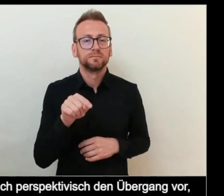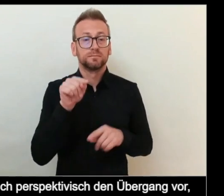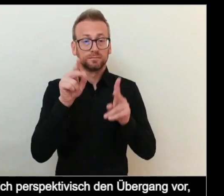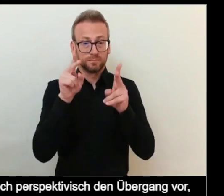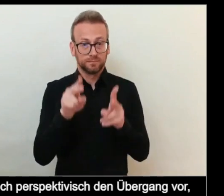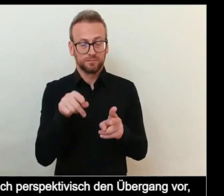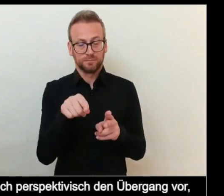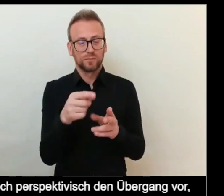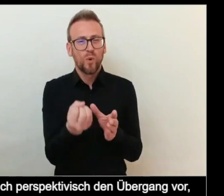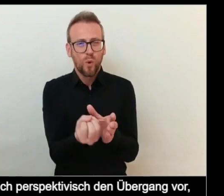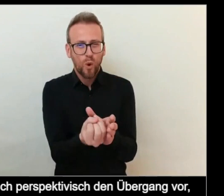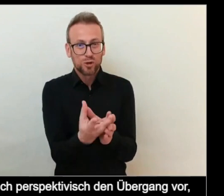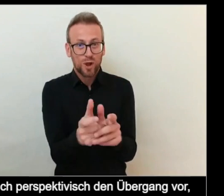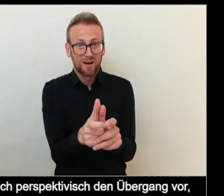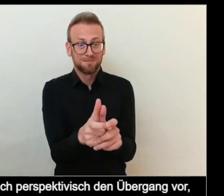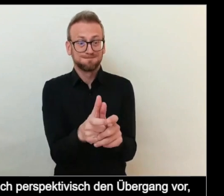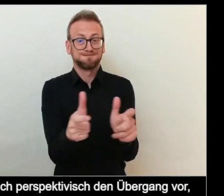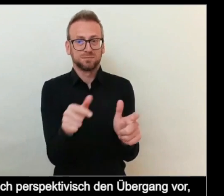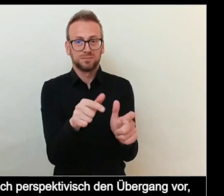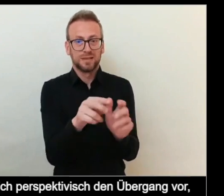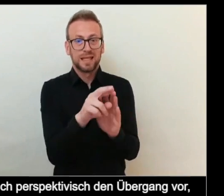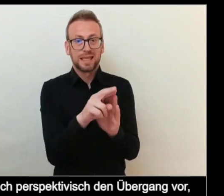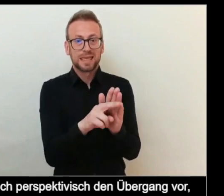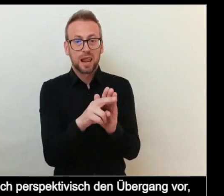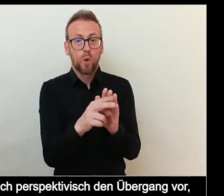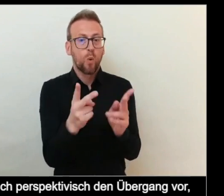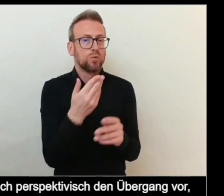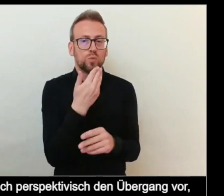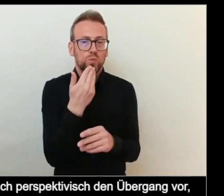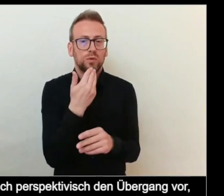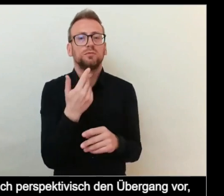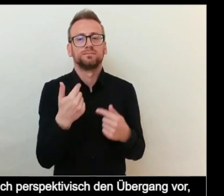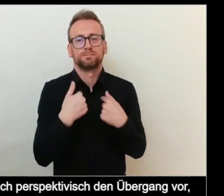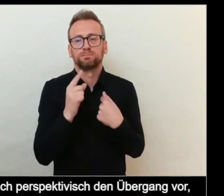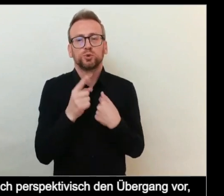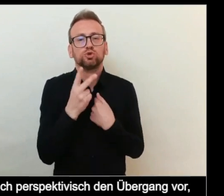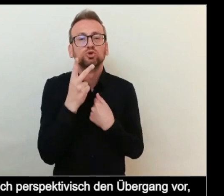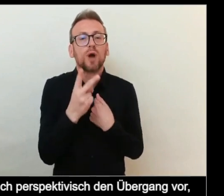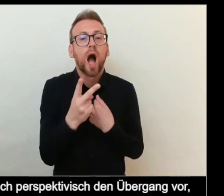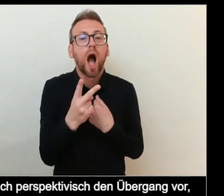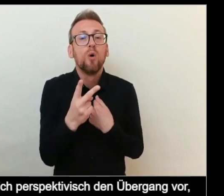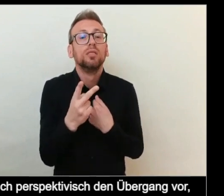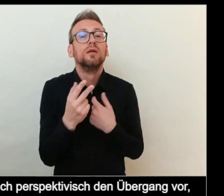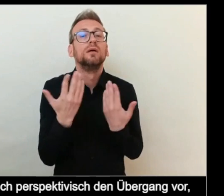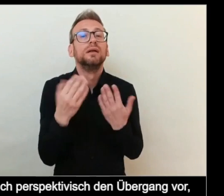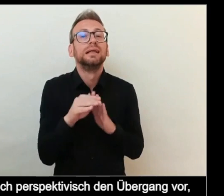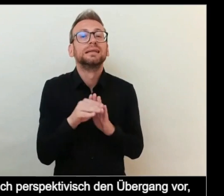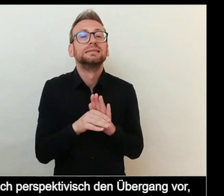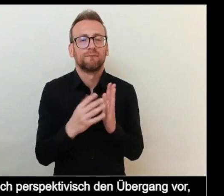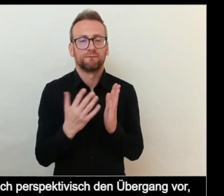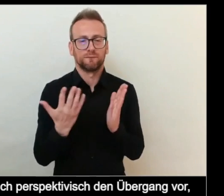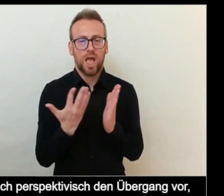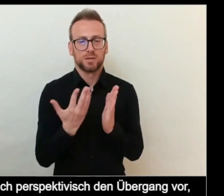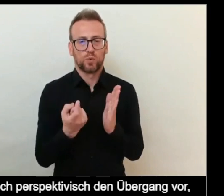getroffen bis zum 2.4. Das ist ja im Kern, wie ich es ausgeführt hatte, die